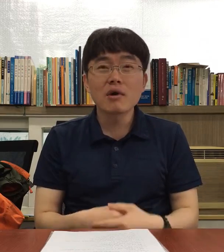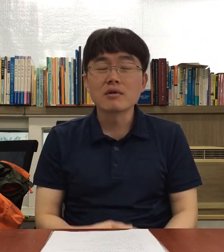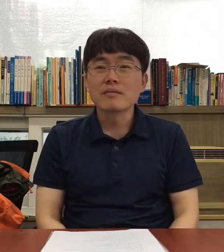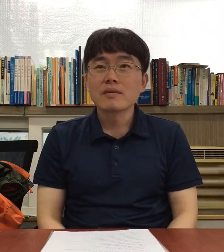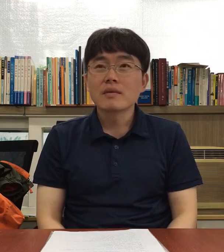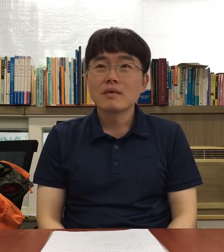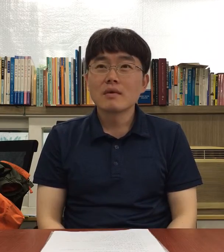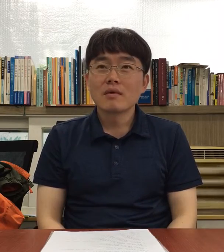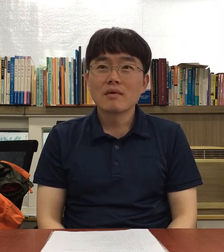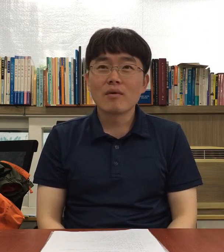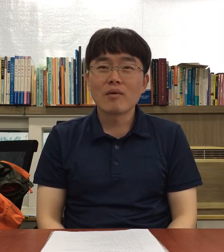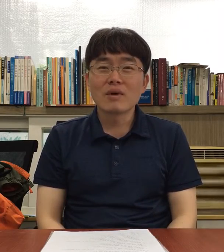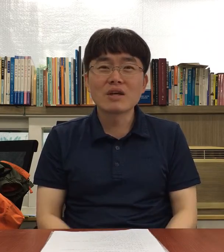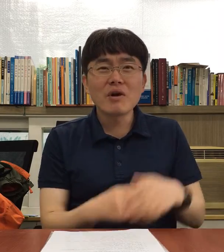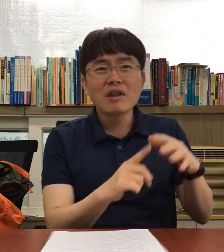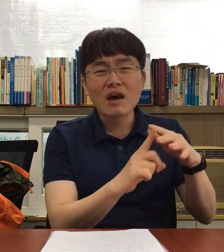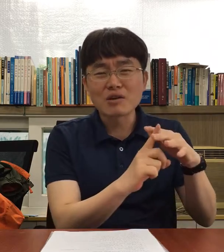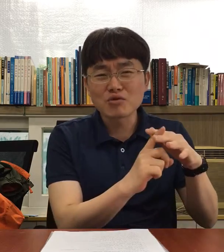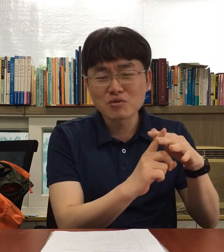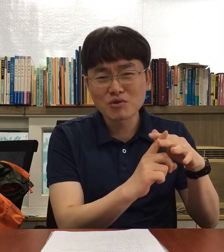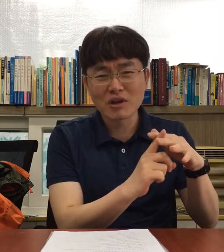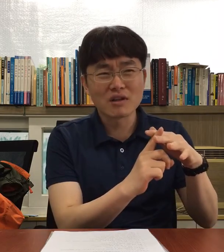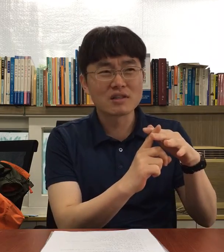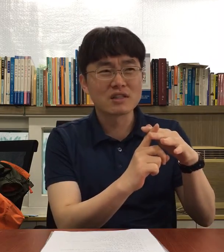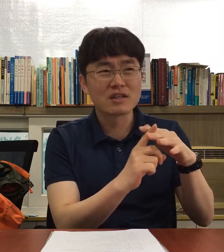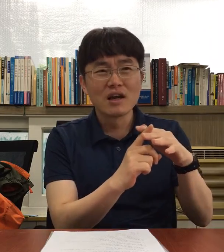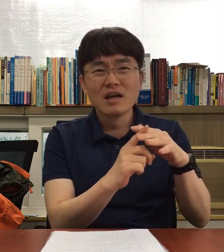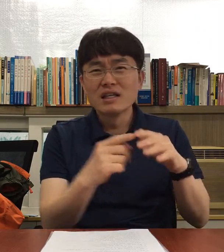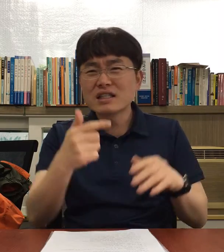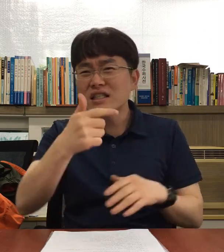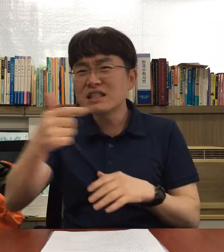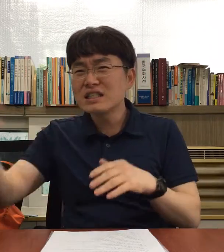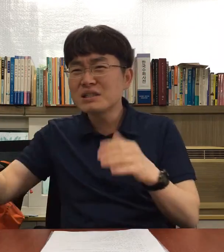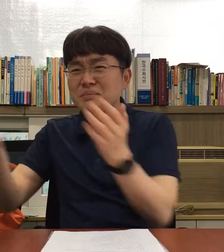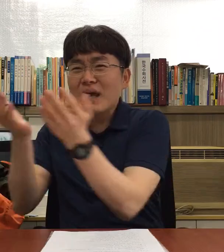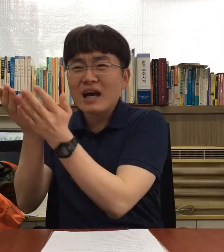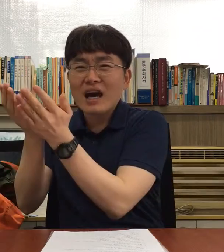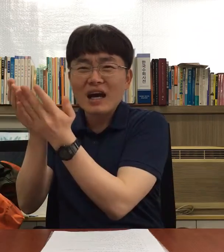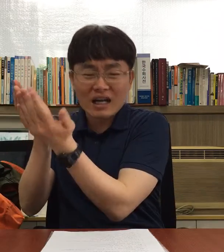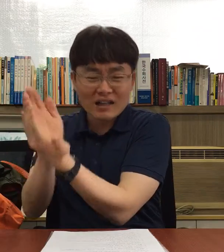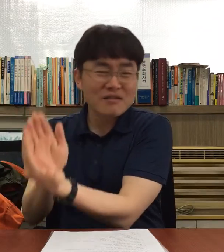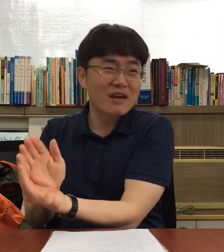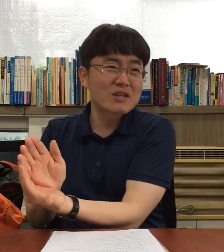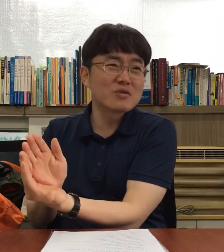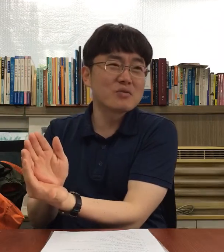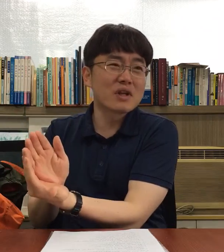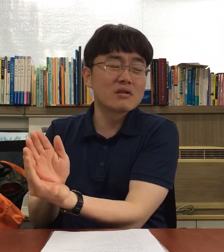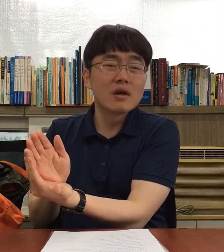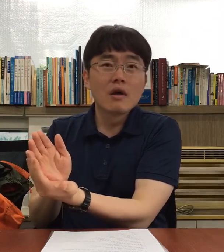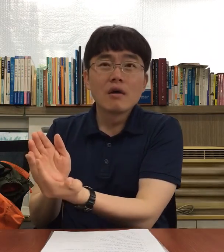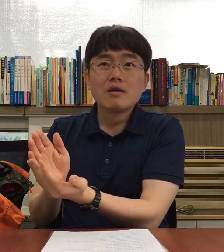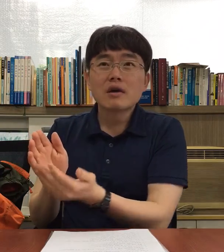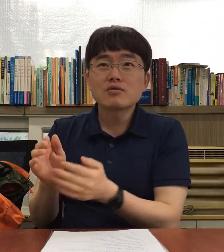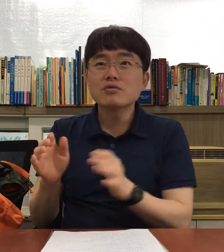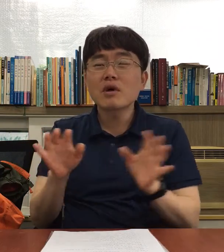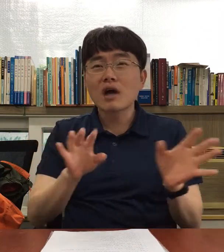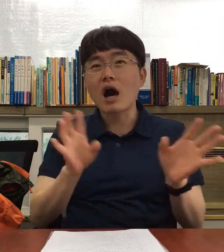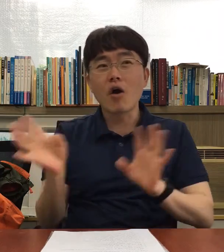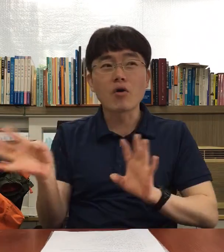되면 이거에 대해 강조점을 줘야 되는지 큰 배가 가라앉는 거에 강조점이 되는 이게 순서가 다